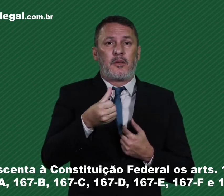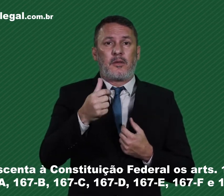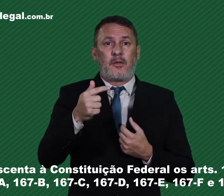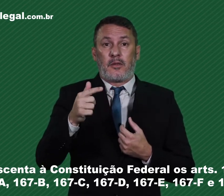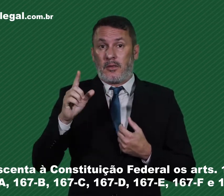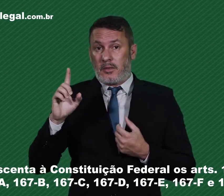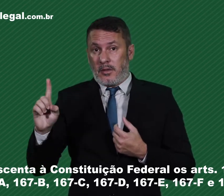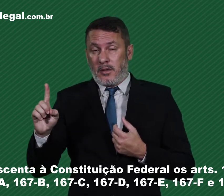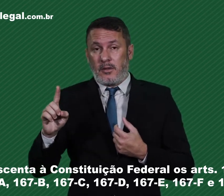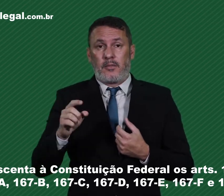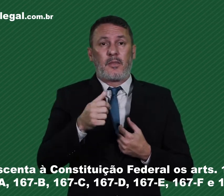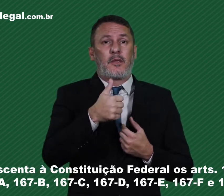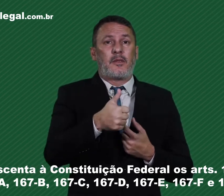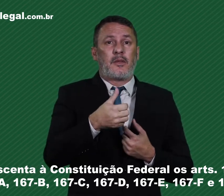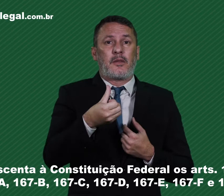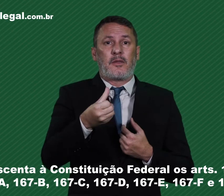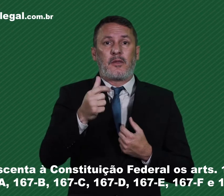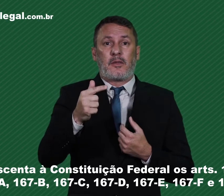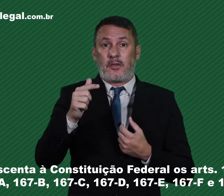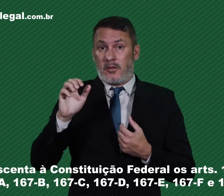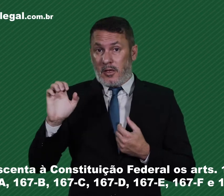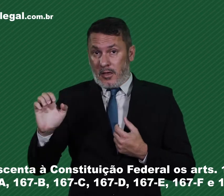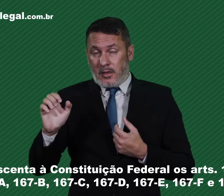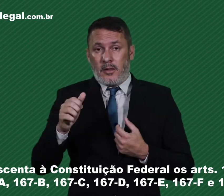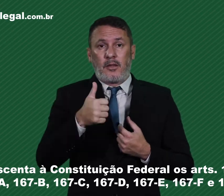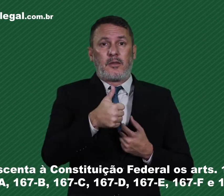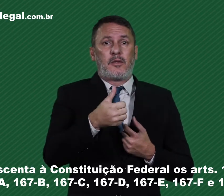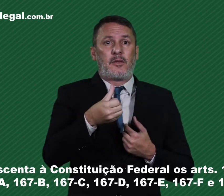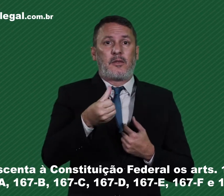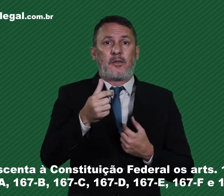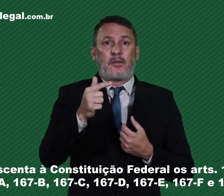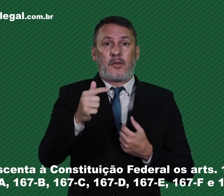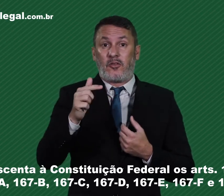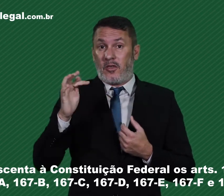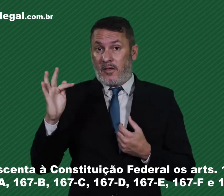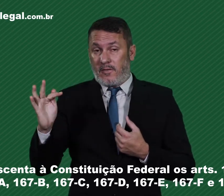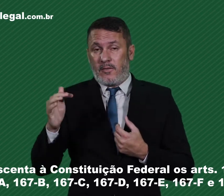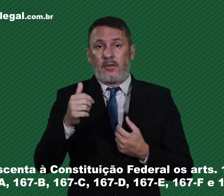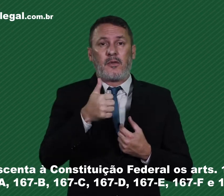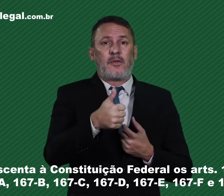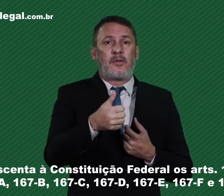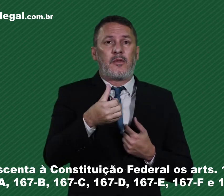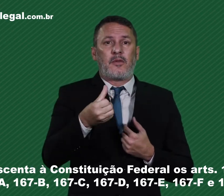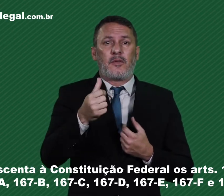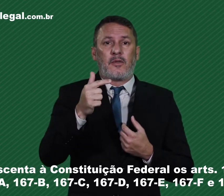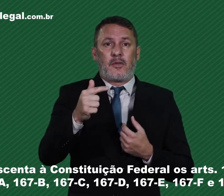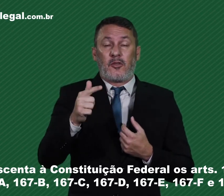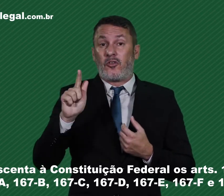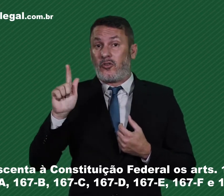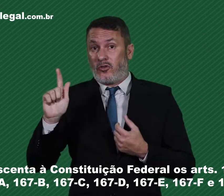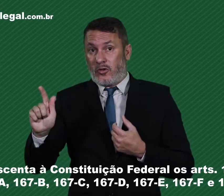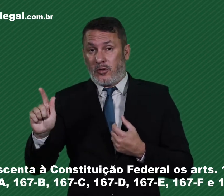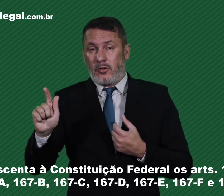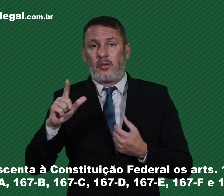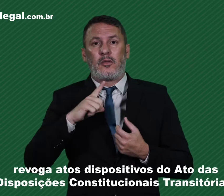c167 de 167 e 167 f e 167 G